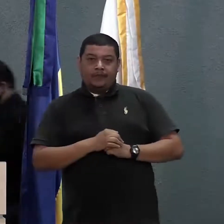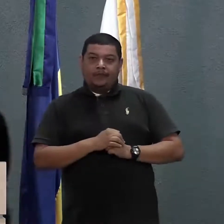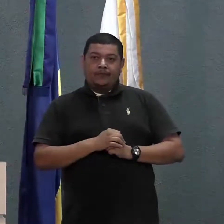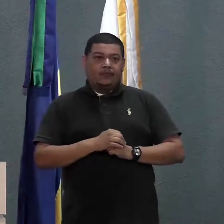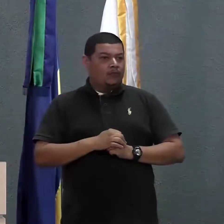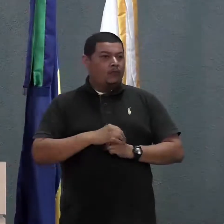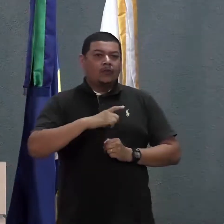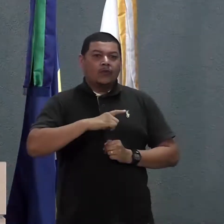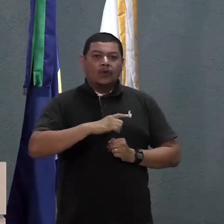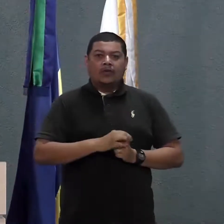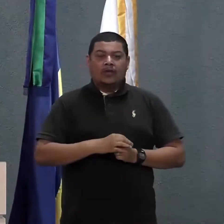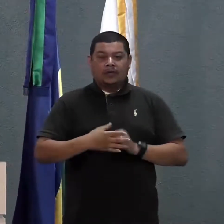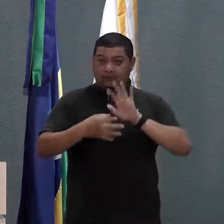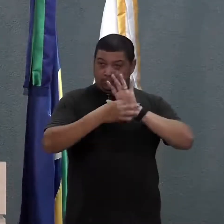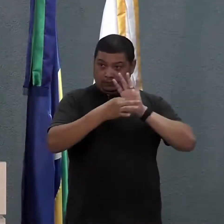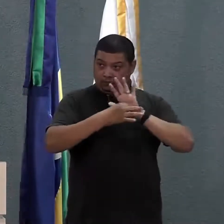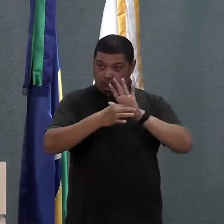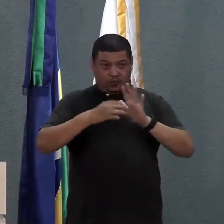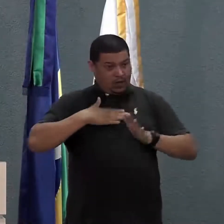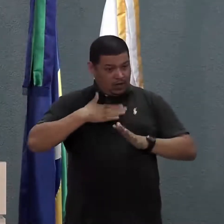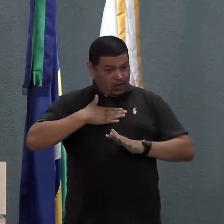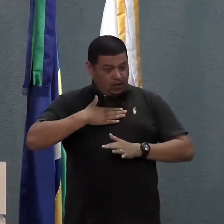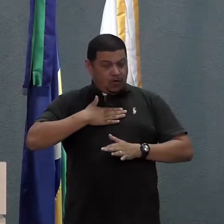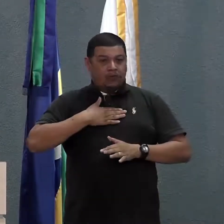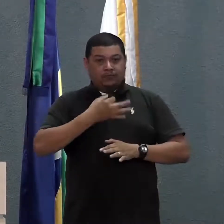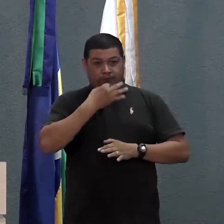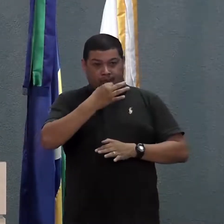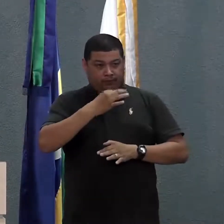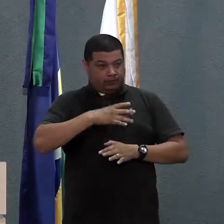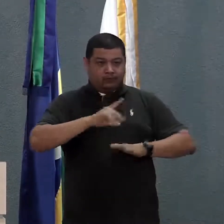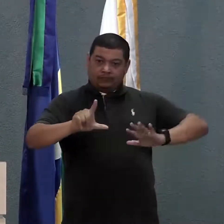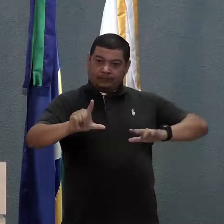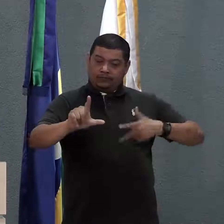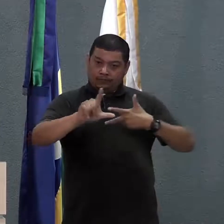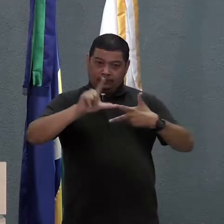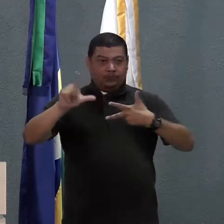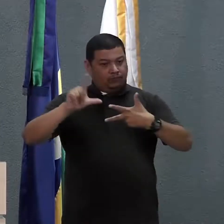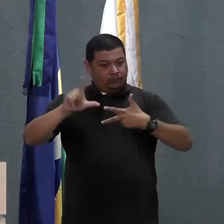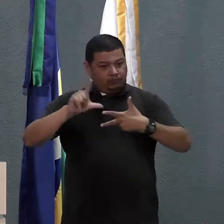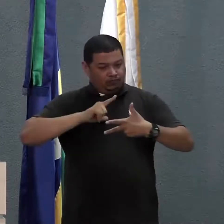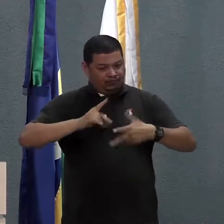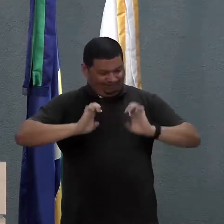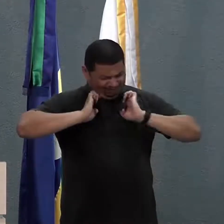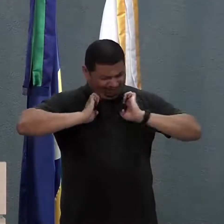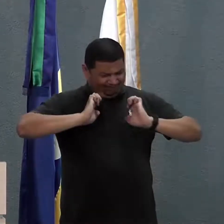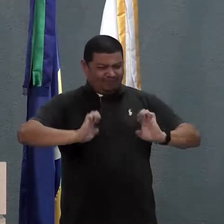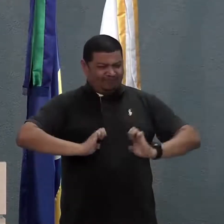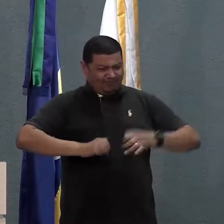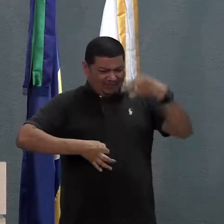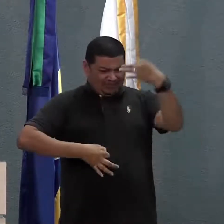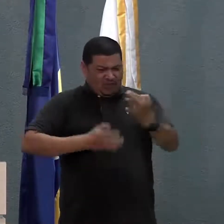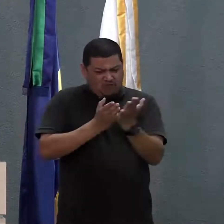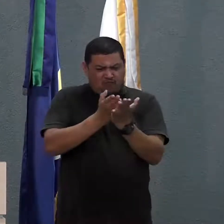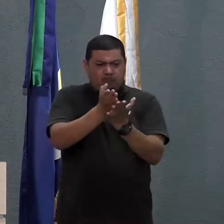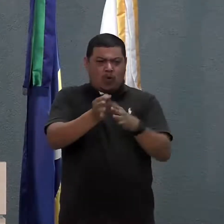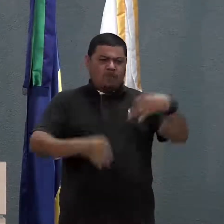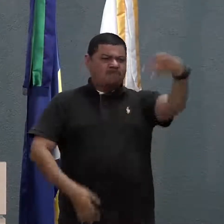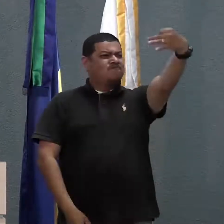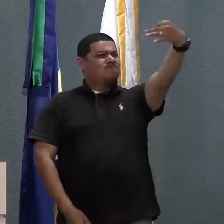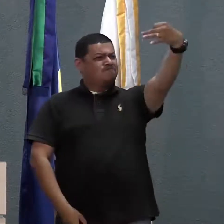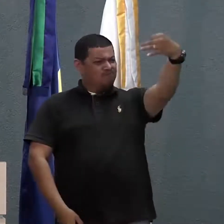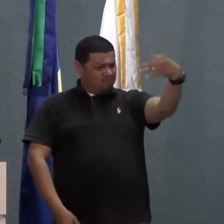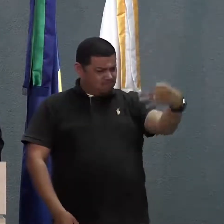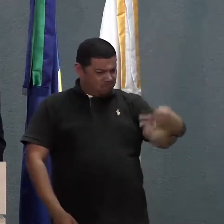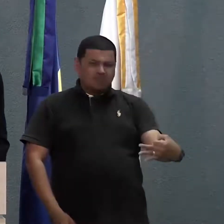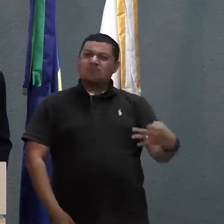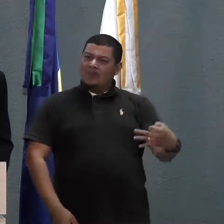despeito de eventual crítica, na minha visão, esse legislativo tem dignificado, tenho visto uma atuação incansável, acho que essa